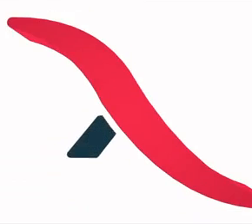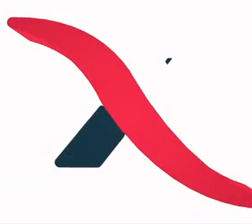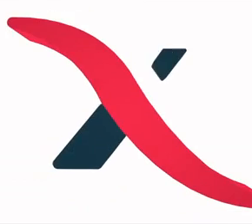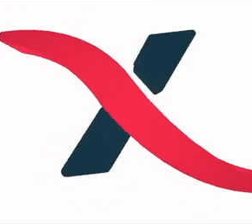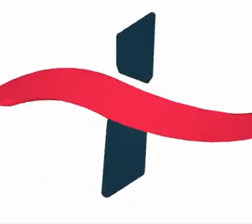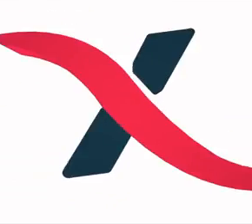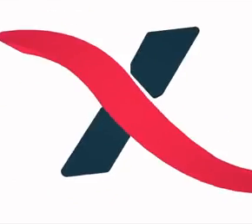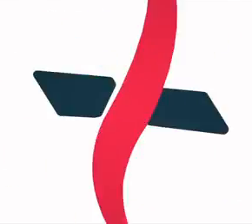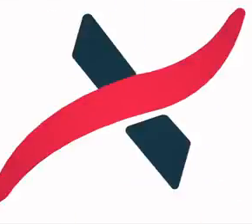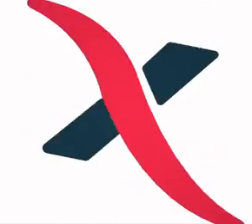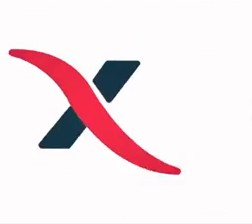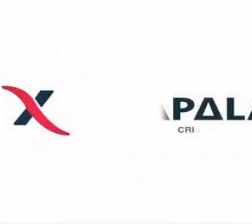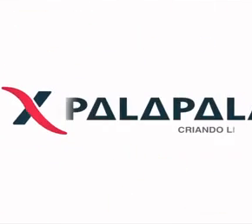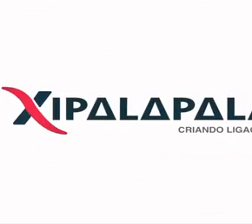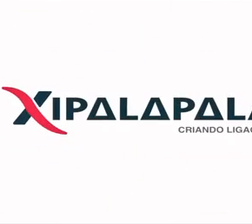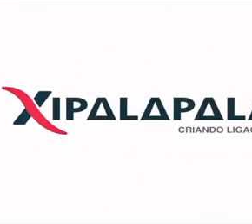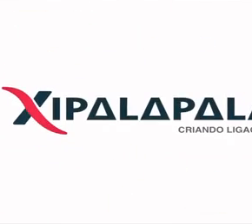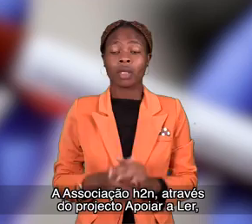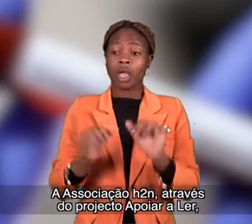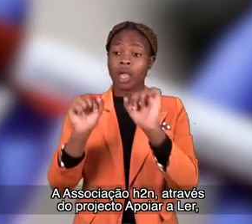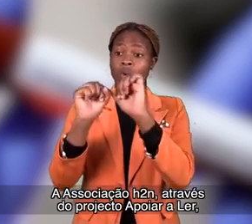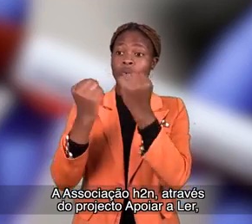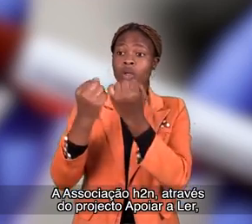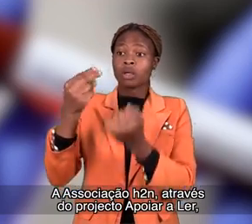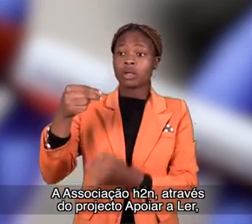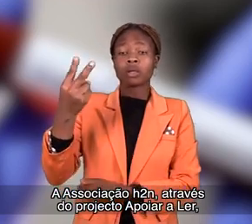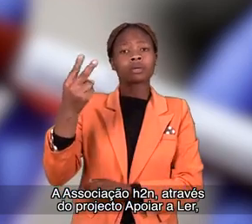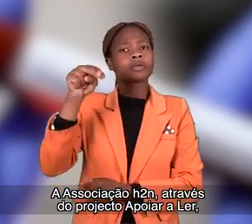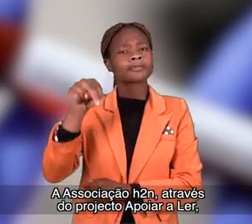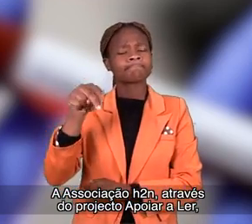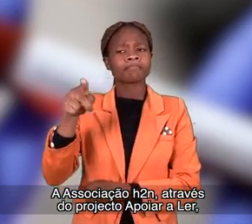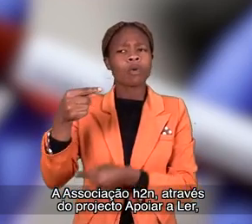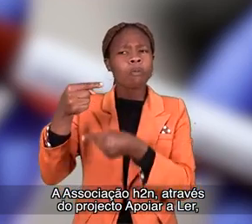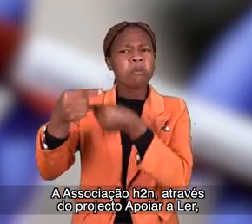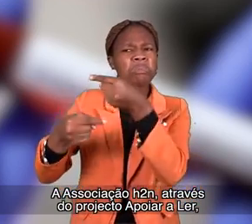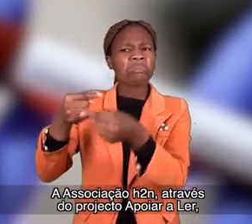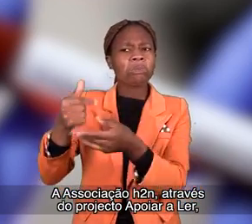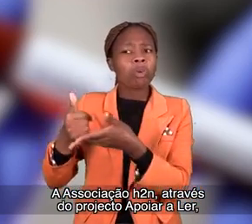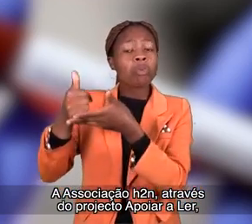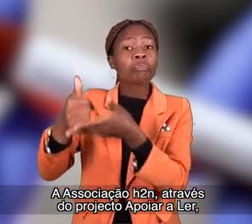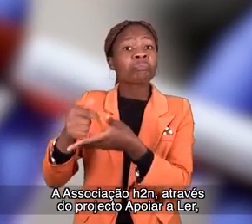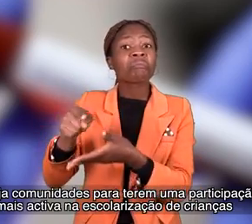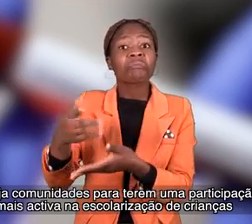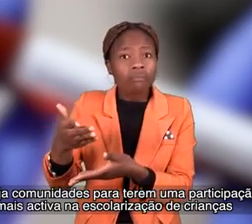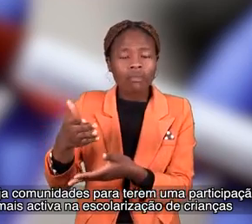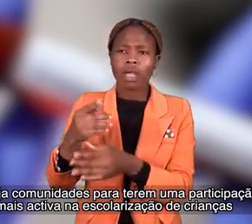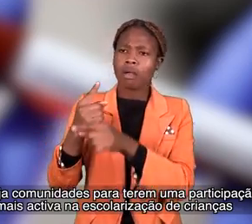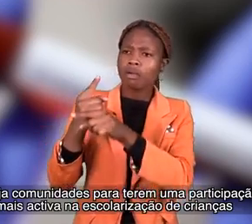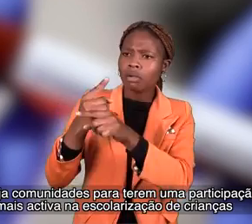Xipalapala Info, edição 23 de julho. A Associação H2N, através do projeto Apoiar a Ler, engaja comunidades